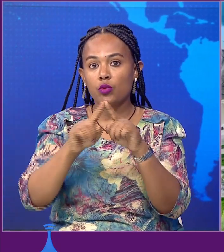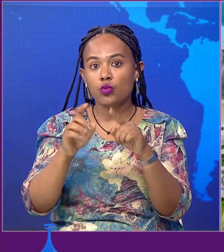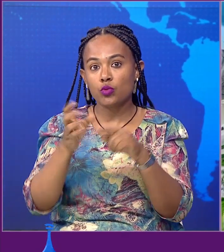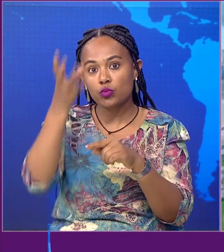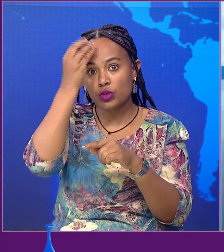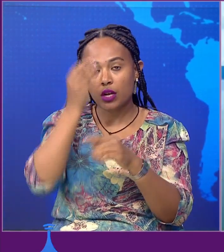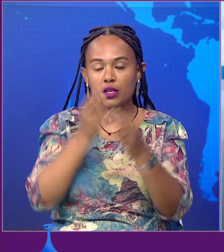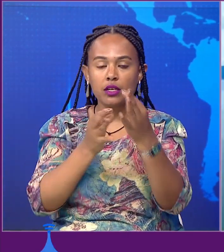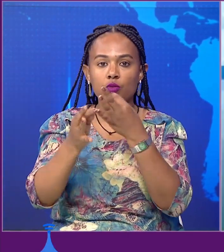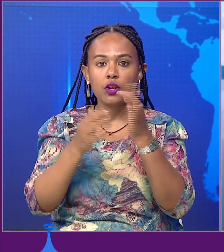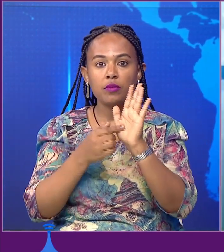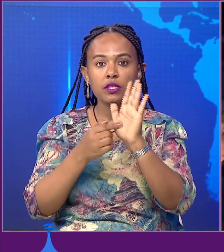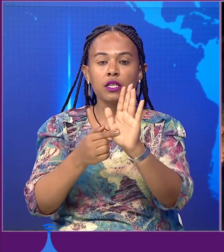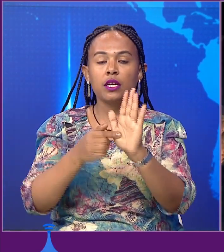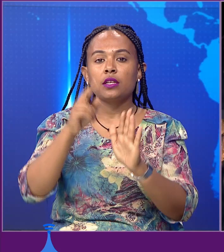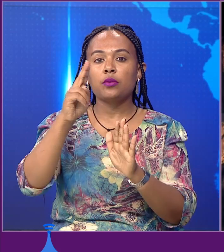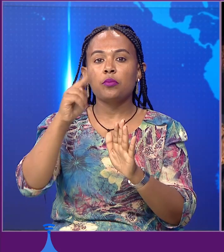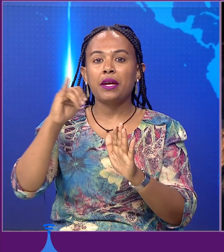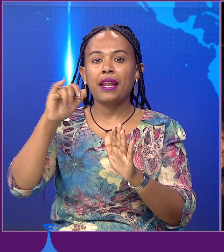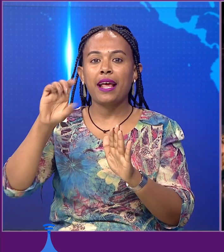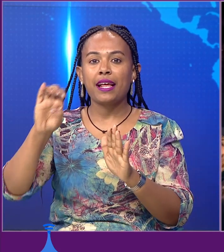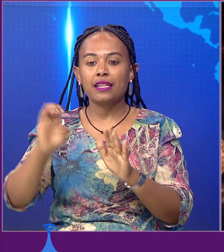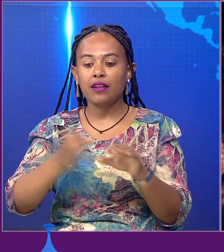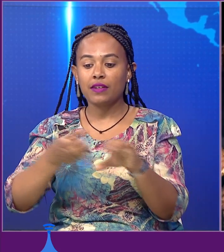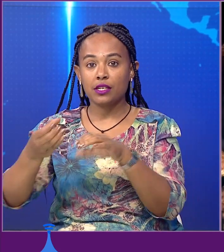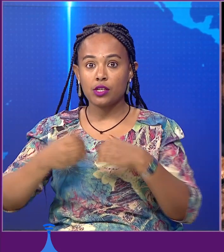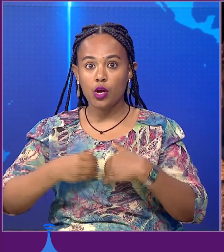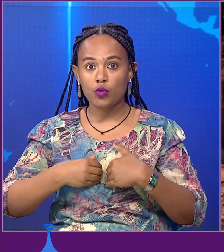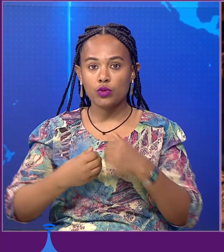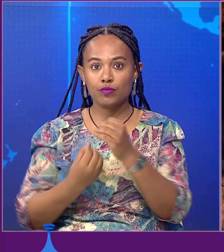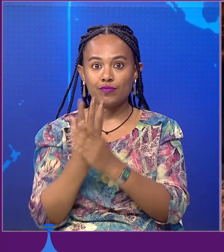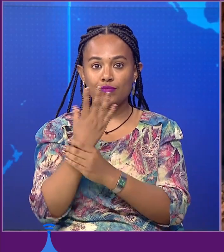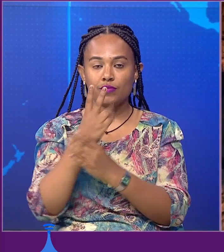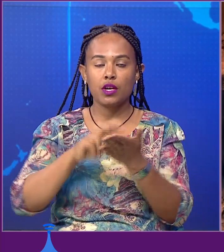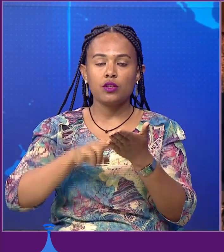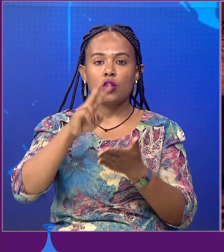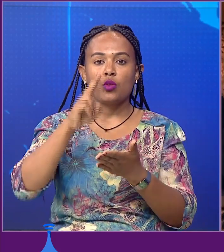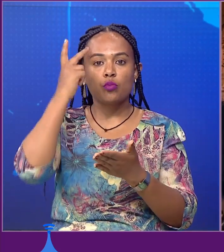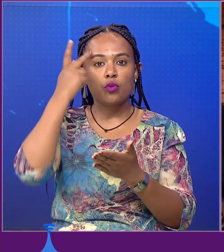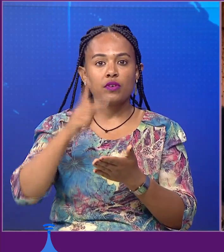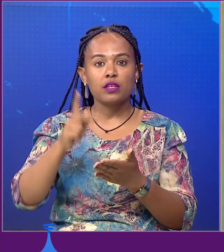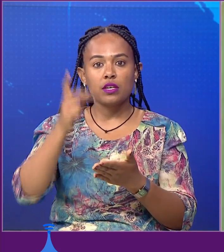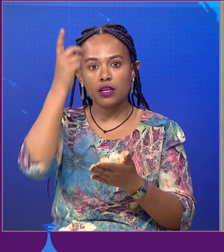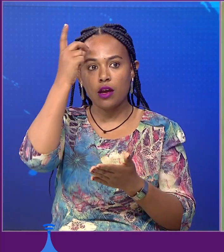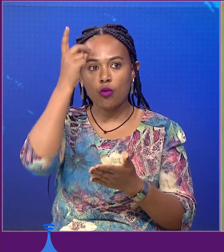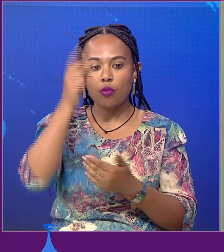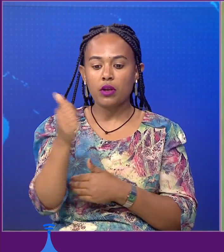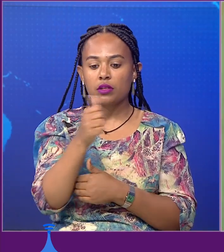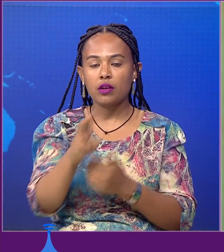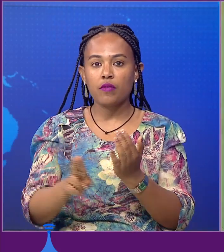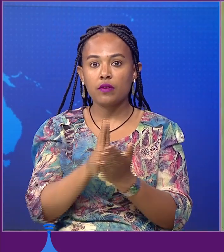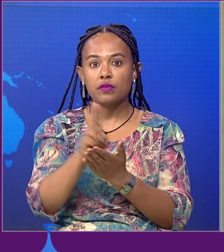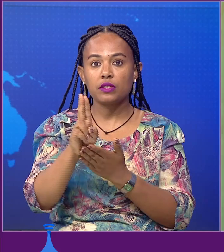ገልጸዋል። ለማሳያነትም በናይል ተፋሰስ ያሉ ውሃ መንጪ ሀገራትን ተሞክሮ ያነሳሉ። ፕሮፌሰር ያዕቆብ አርሳኖ በአዲስ አበባ